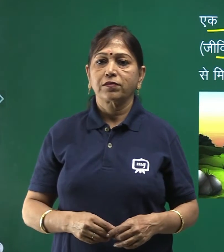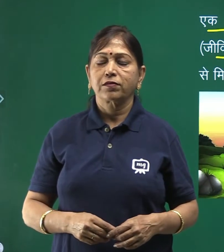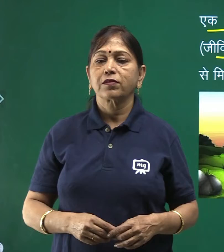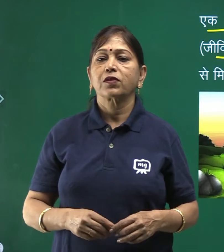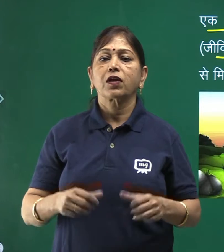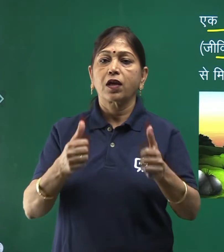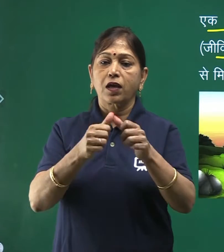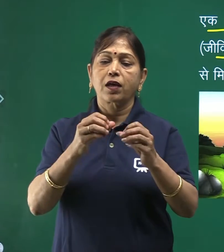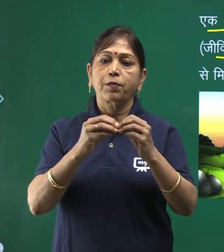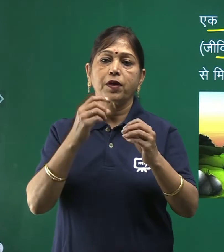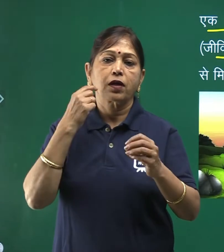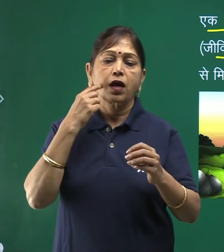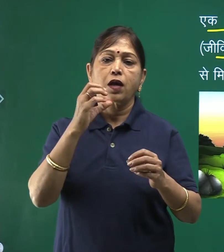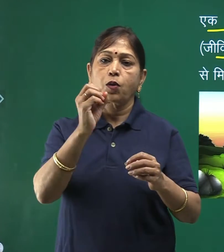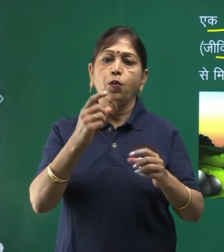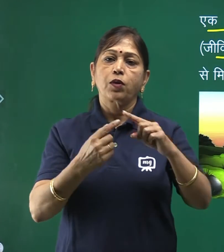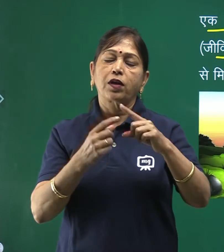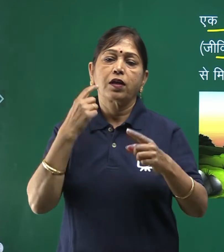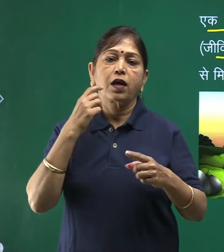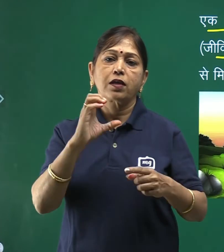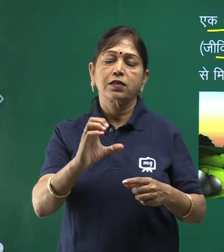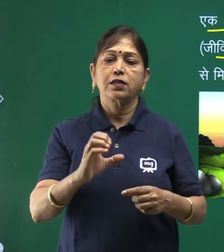अजैविक घटक